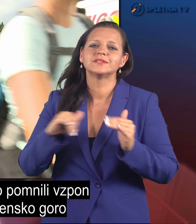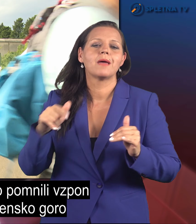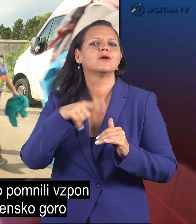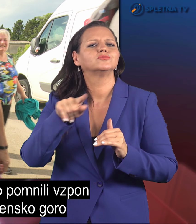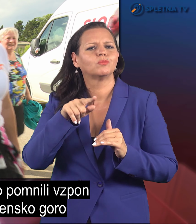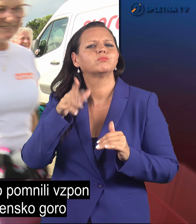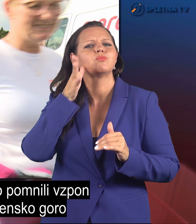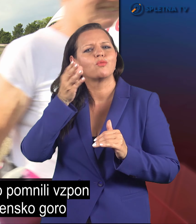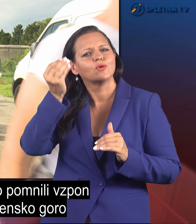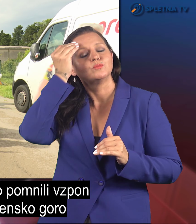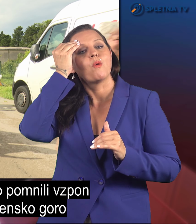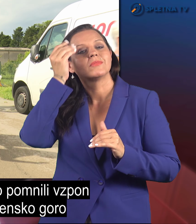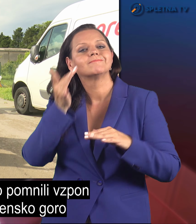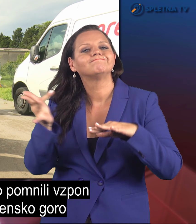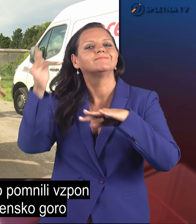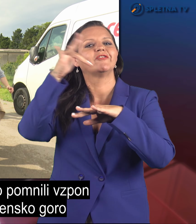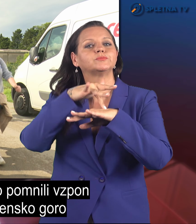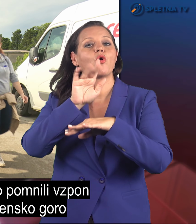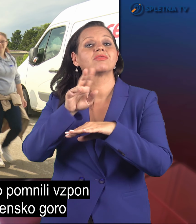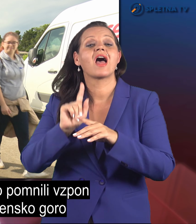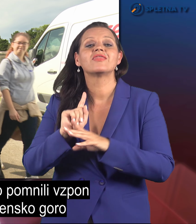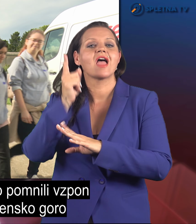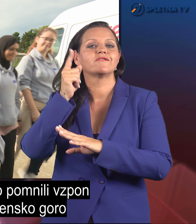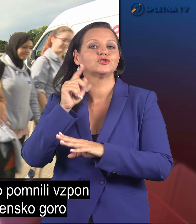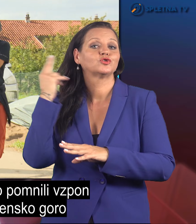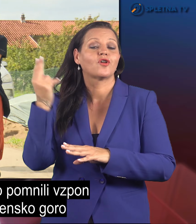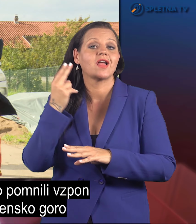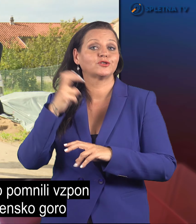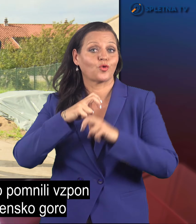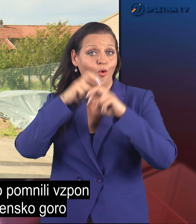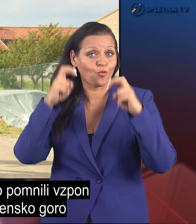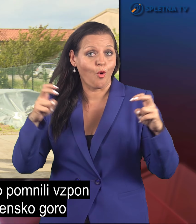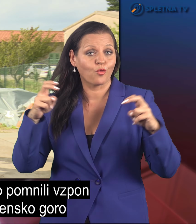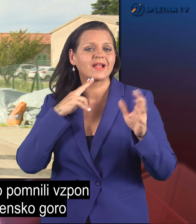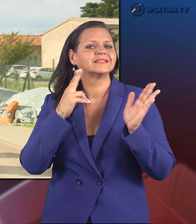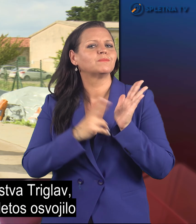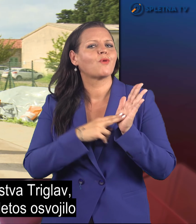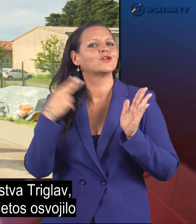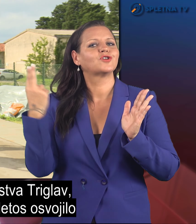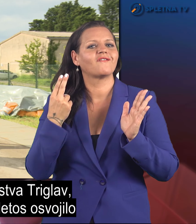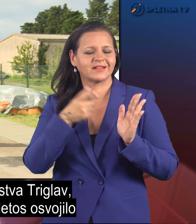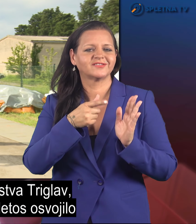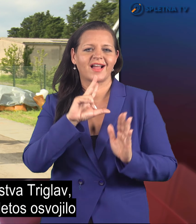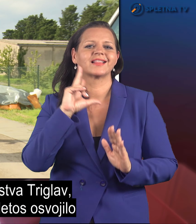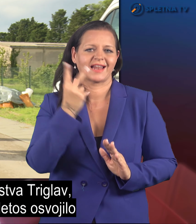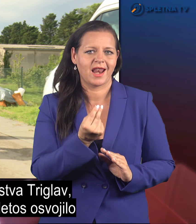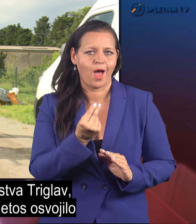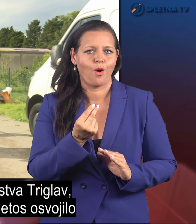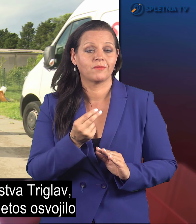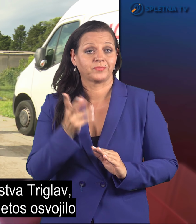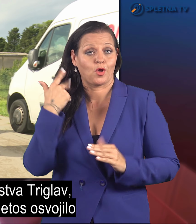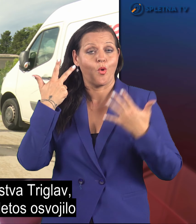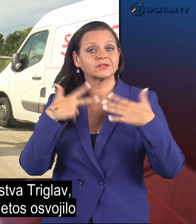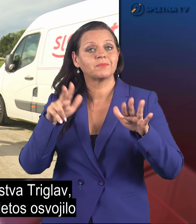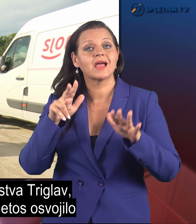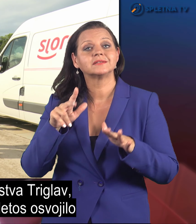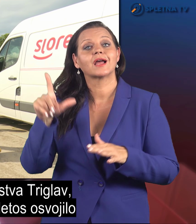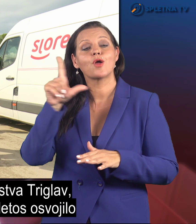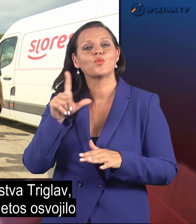vzpon na najvišjo slovensko goro in simbol slovenstva Triglav, ki ga je 18. julija letos